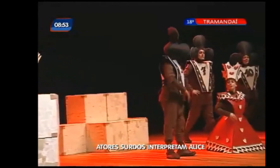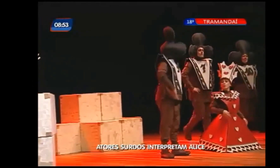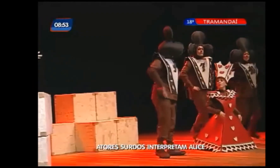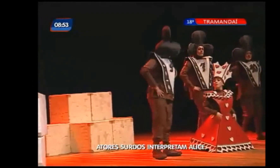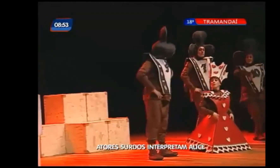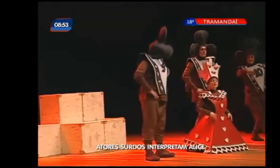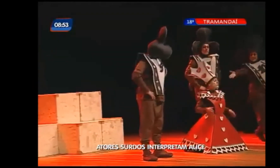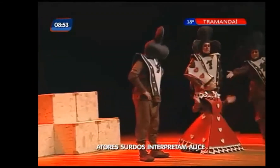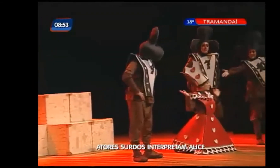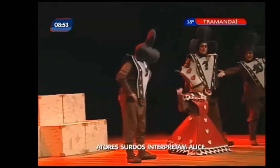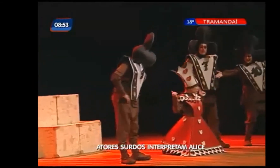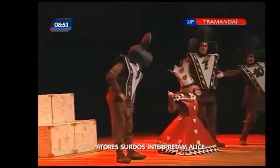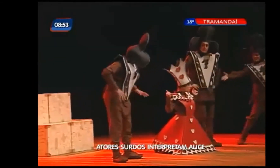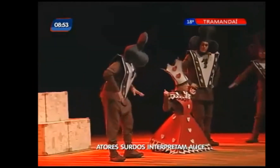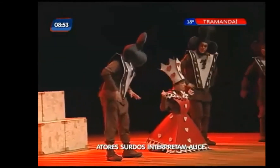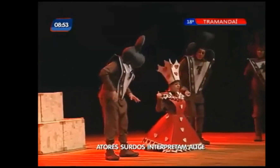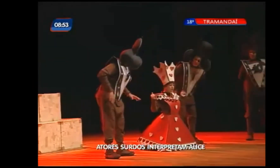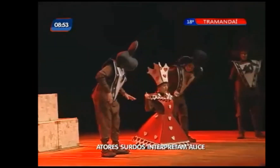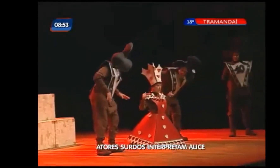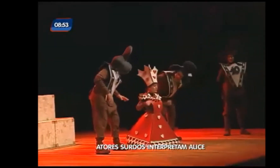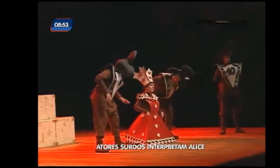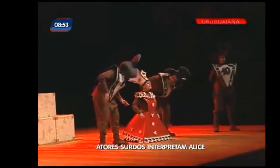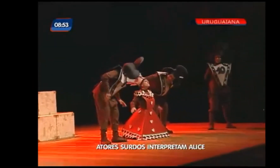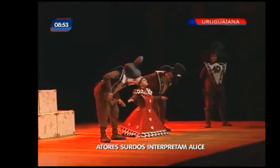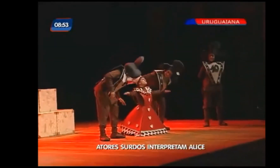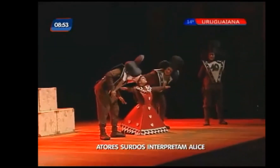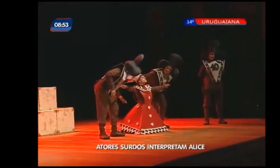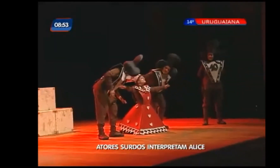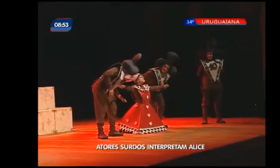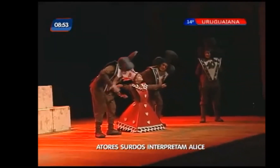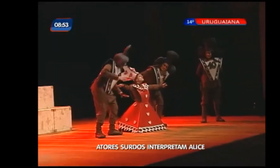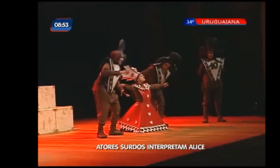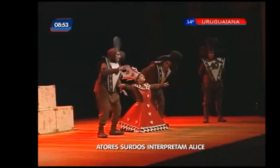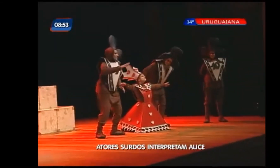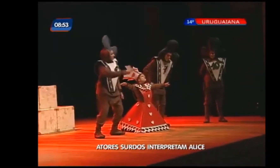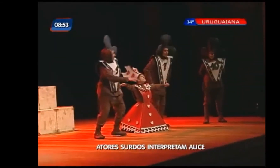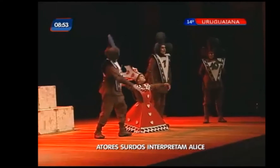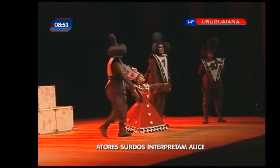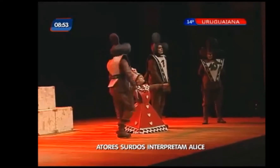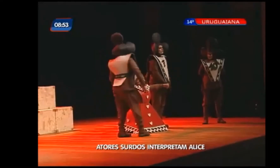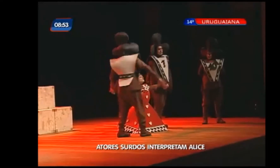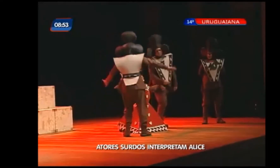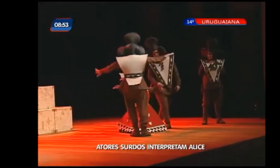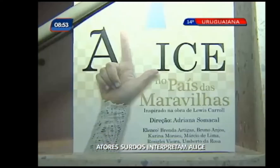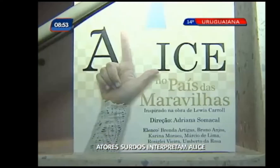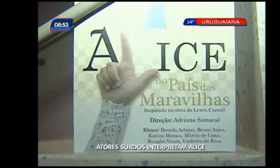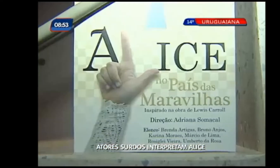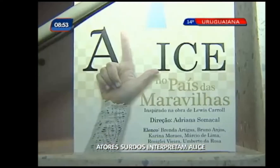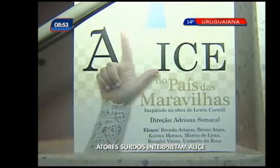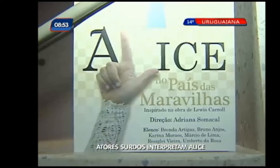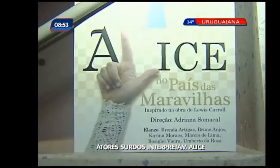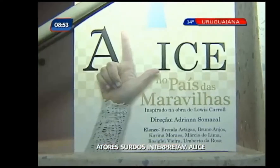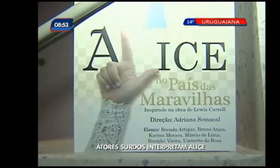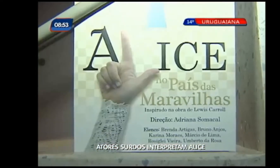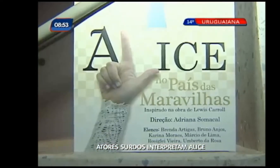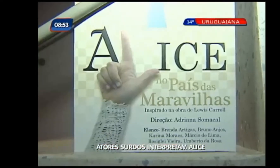Avenida Independência. Qualquer pessoa pode assistir, já que é uma peça para surdos com acessibilidade para